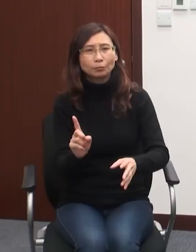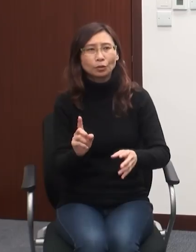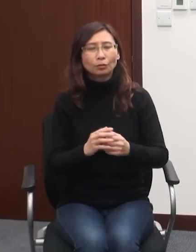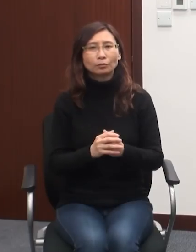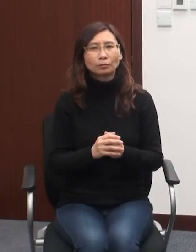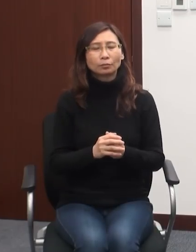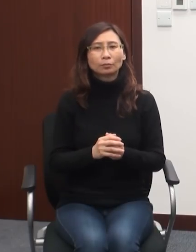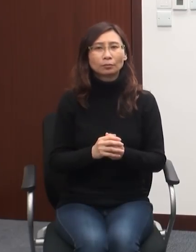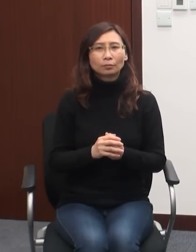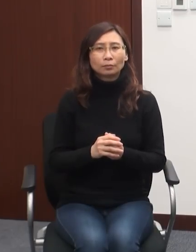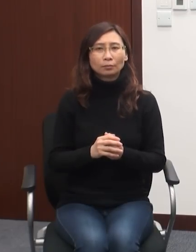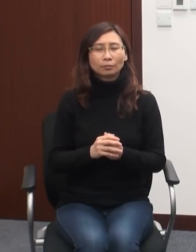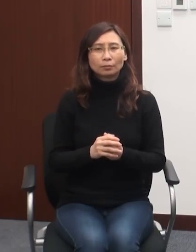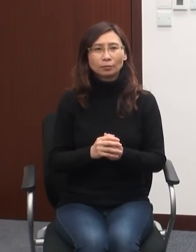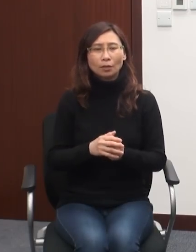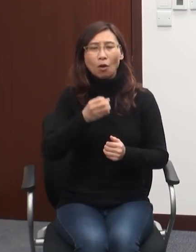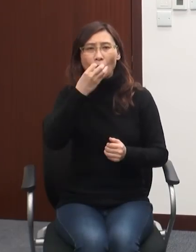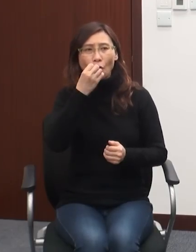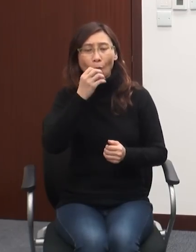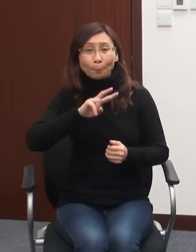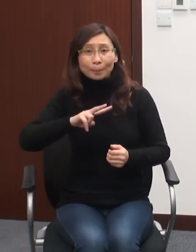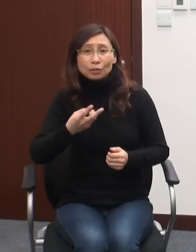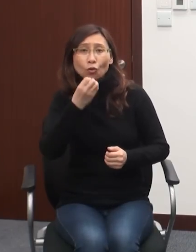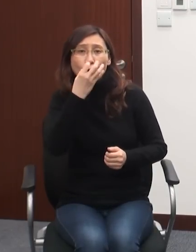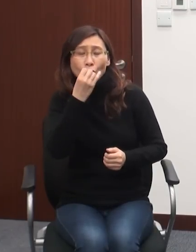到香港嘅有錢佬